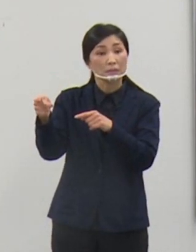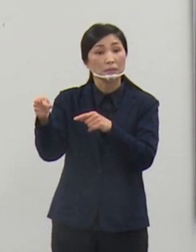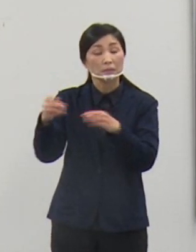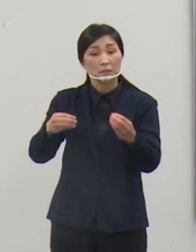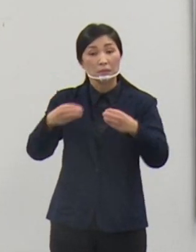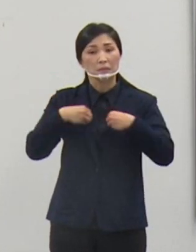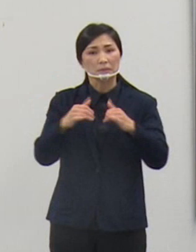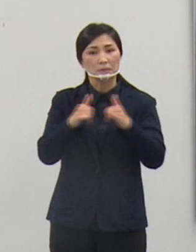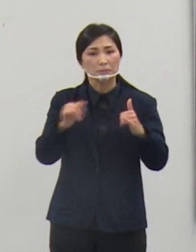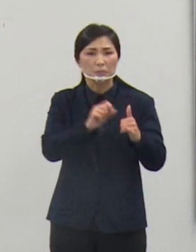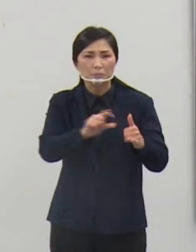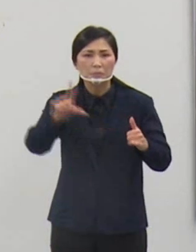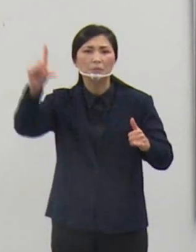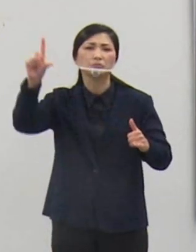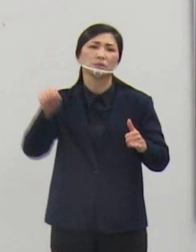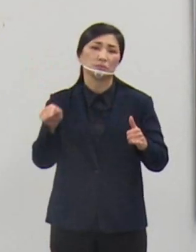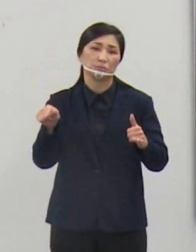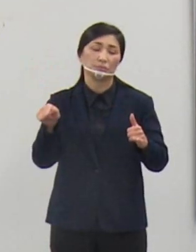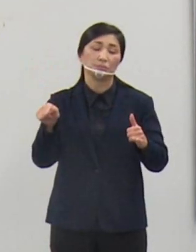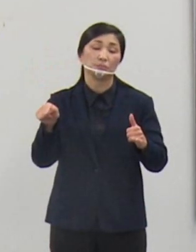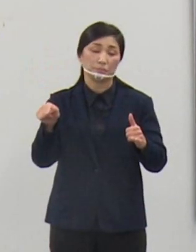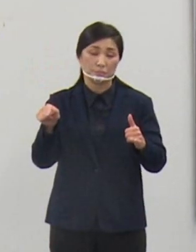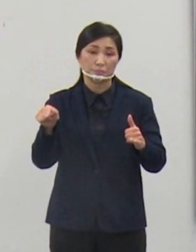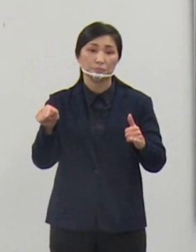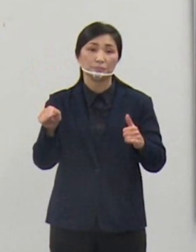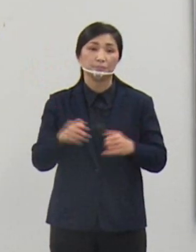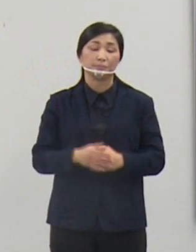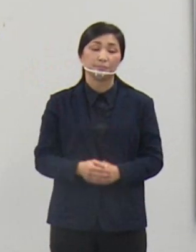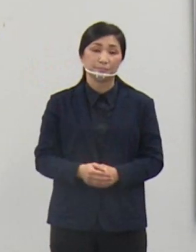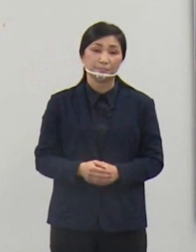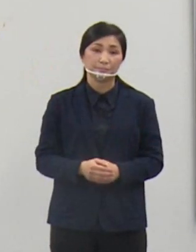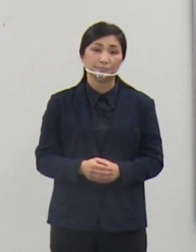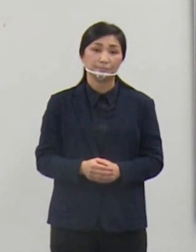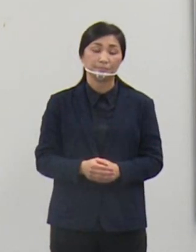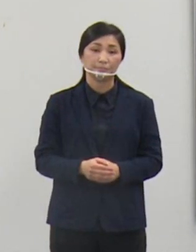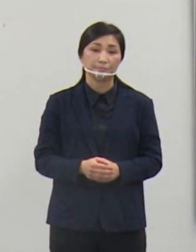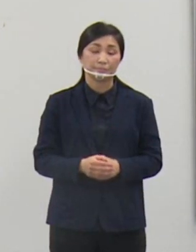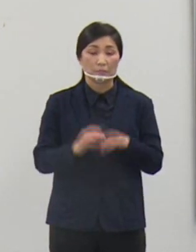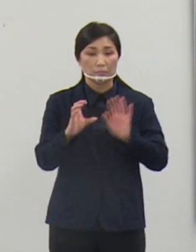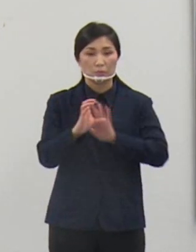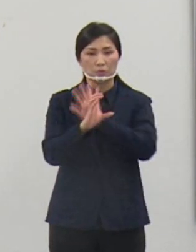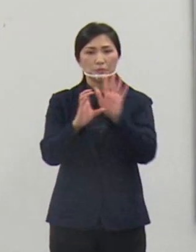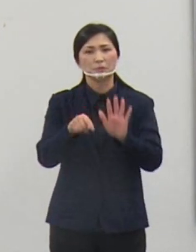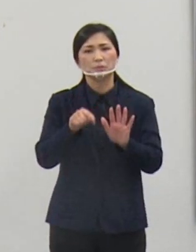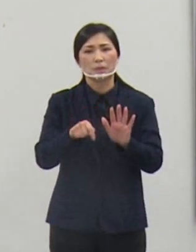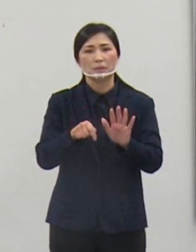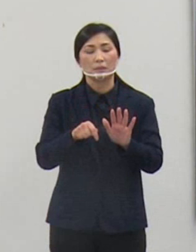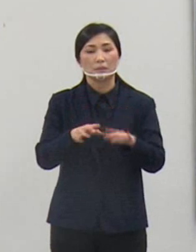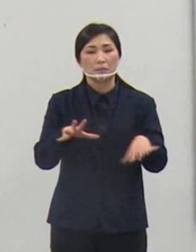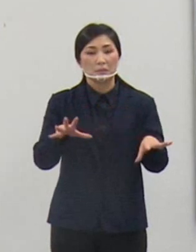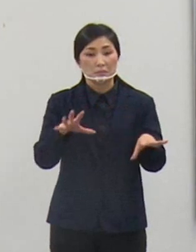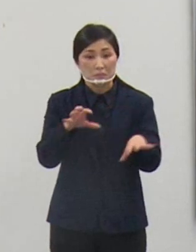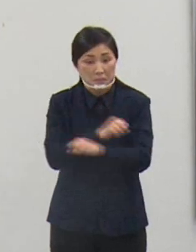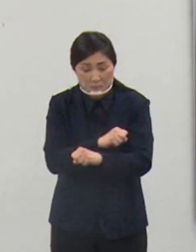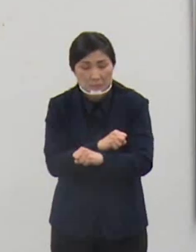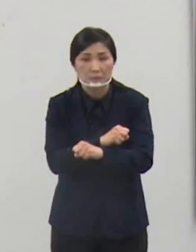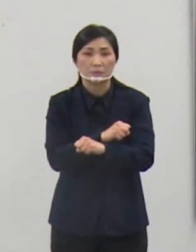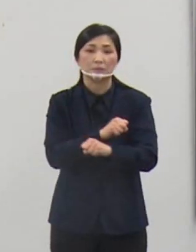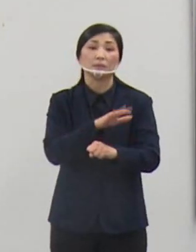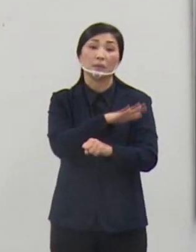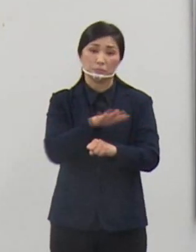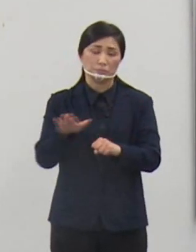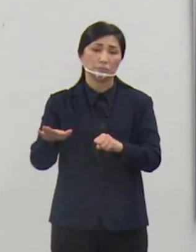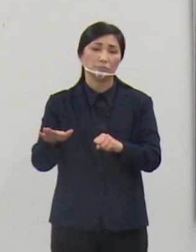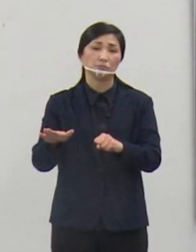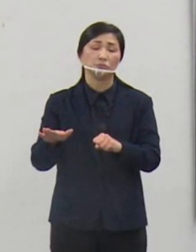ドが発生している状況もございます。新型コロナウイルスは消えてはおりません。冒頭にも申し上げました